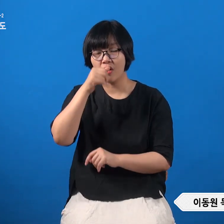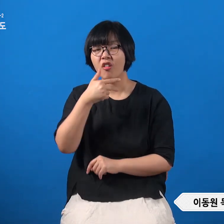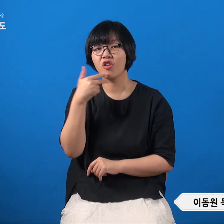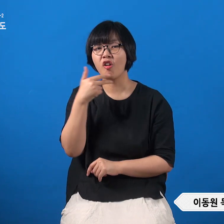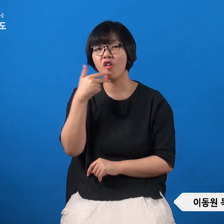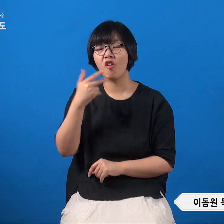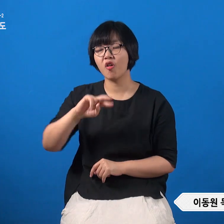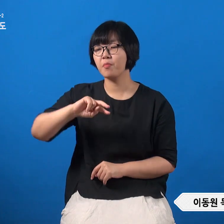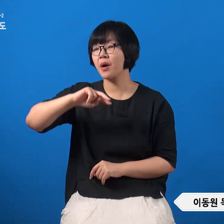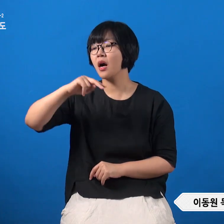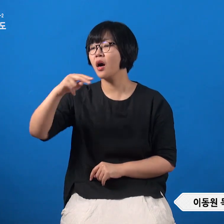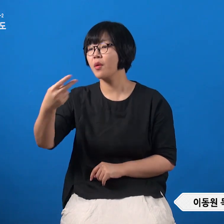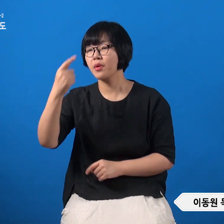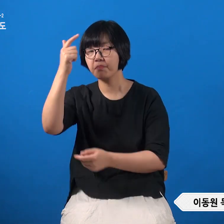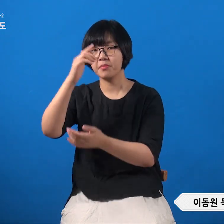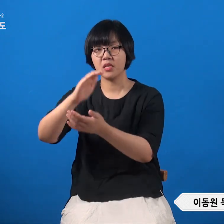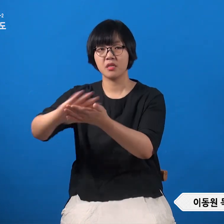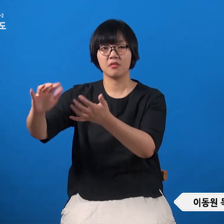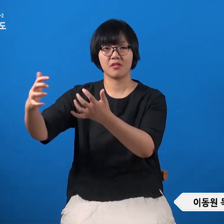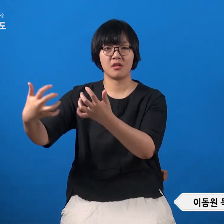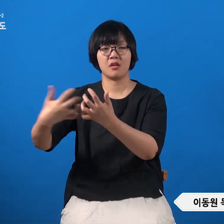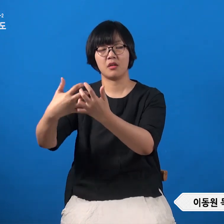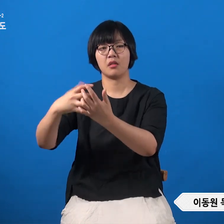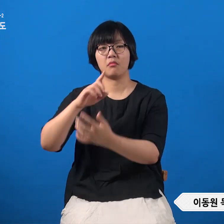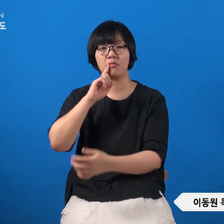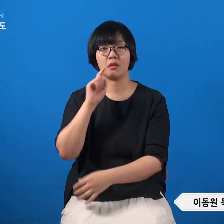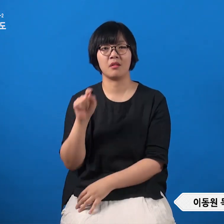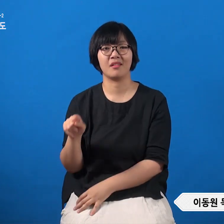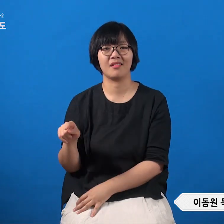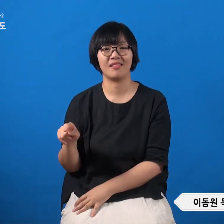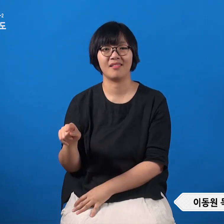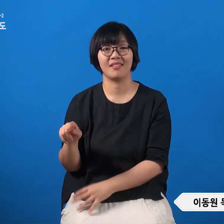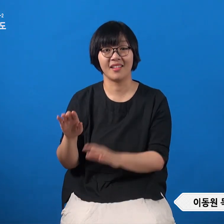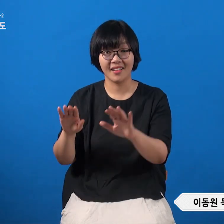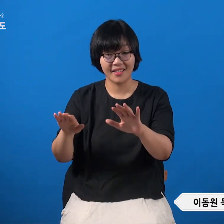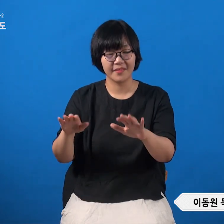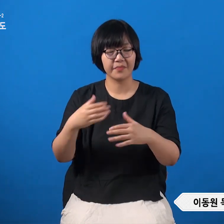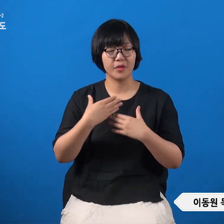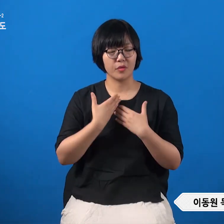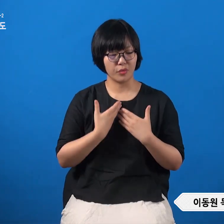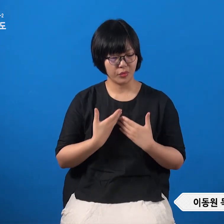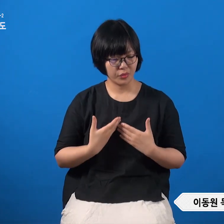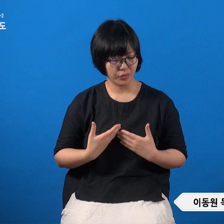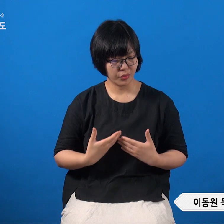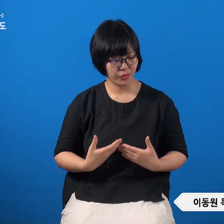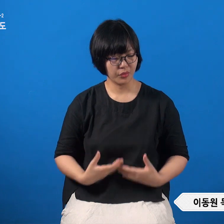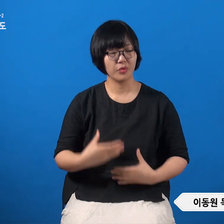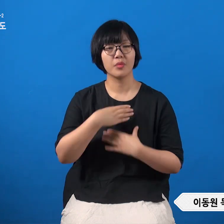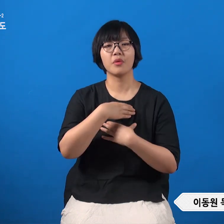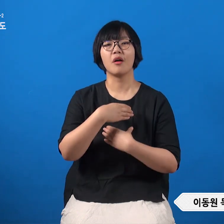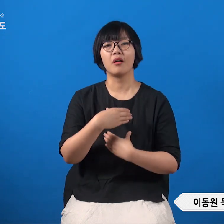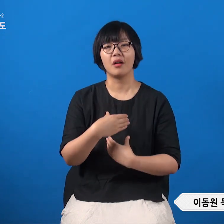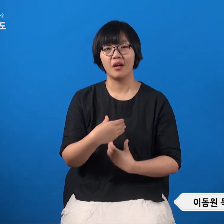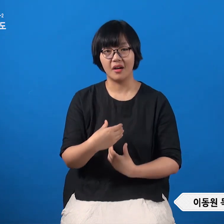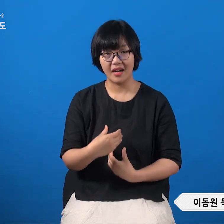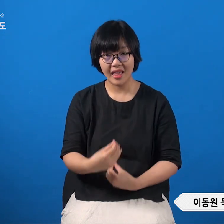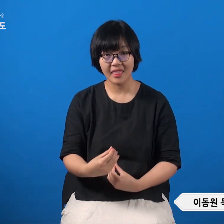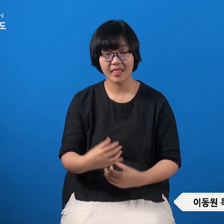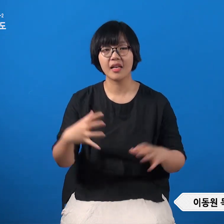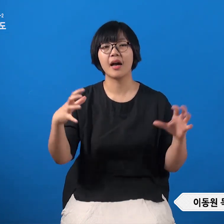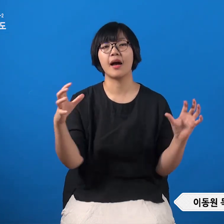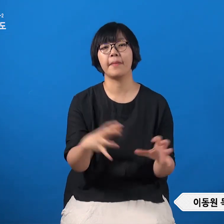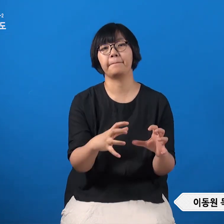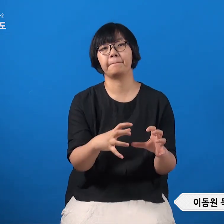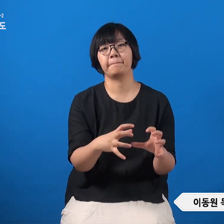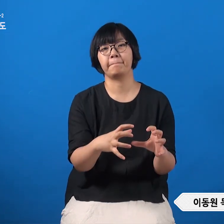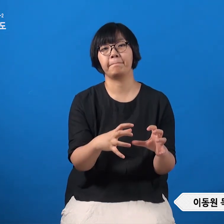대부분 peaceful 이렇게 번역을 했어요. peaceful. 그래서 고요하고 평안한 삶 이걸 함께 말하면